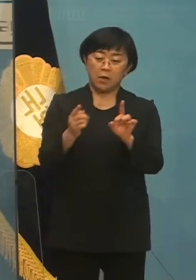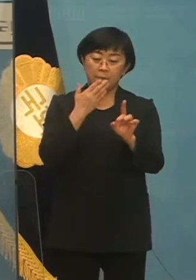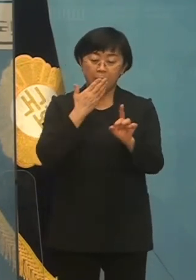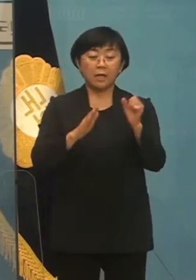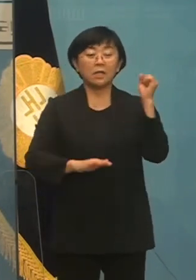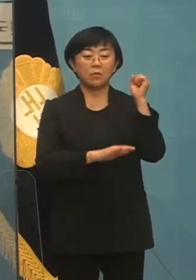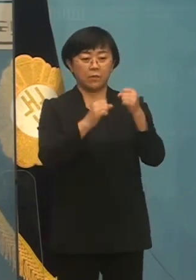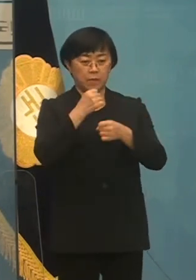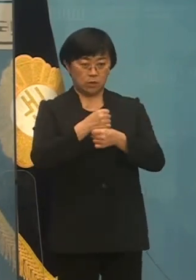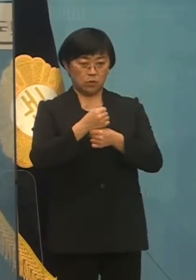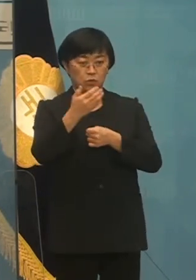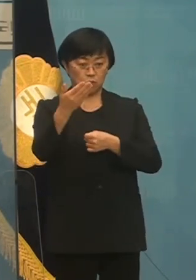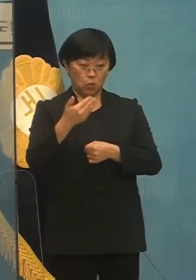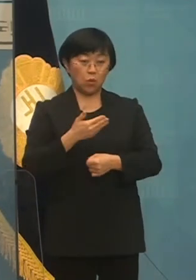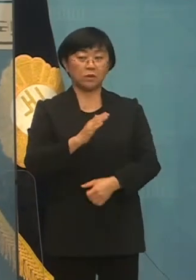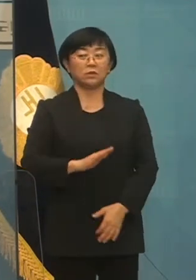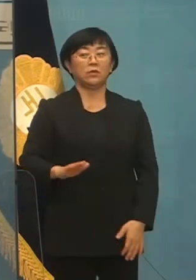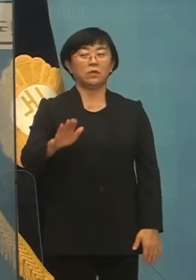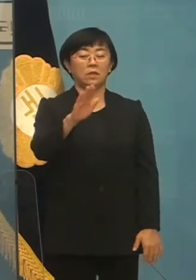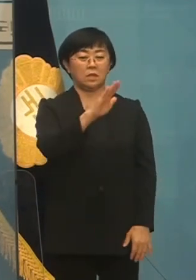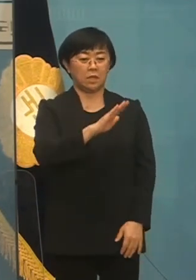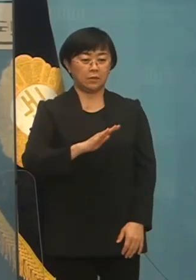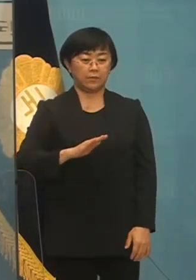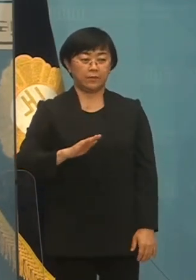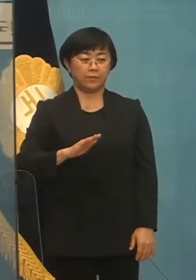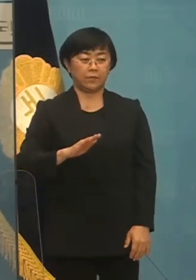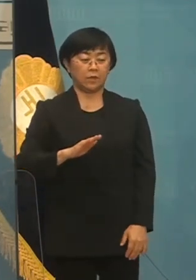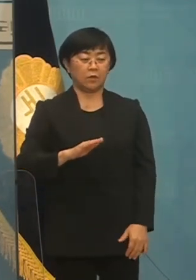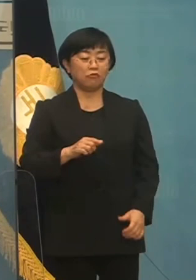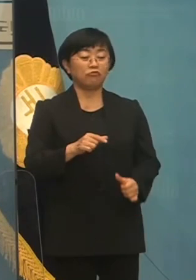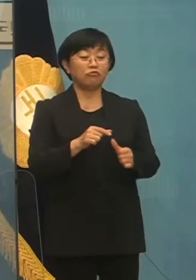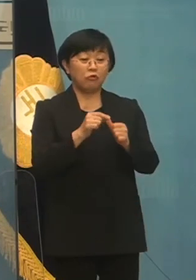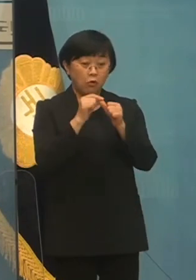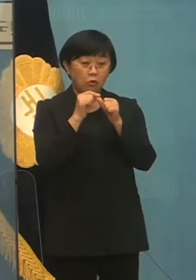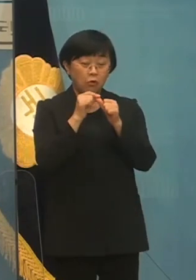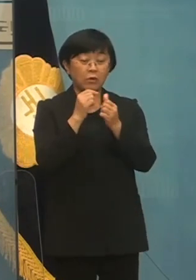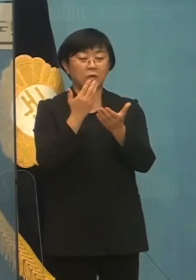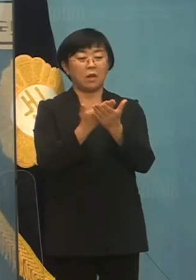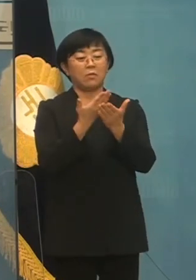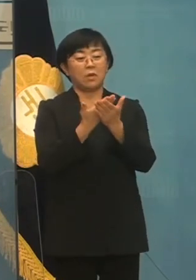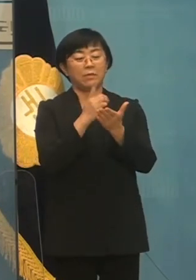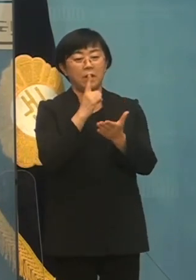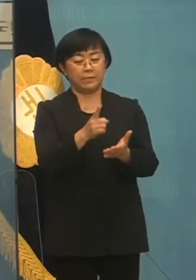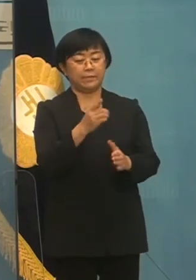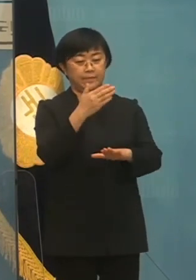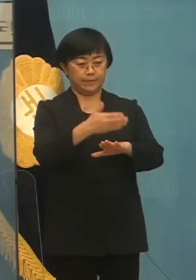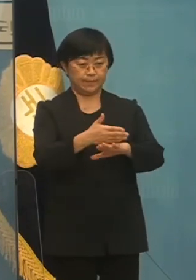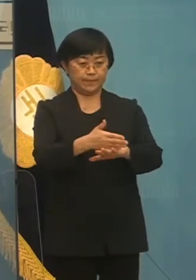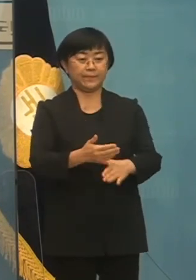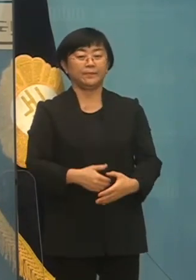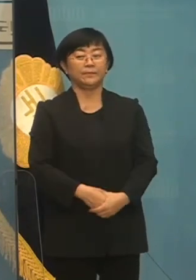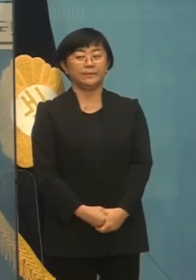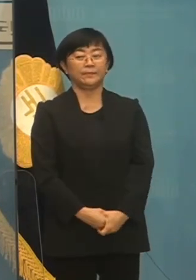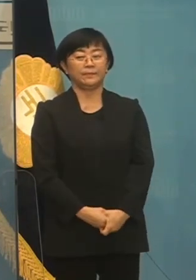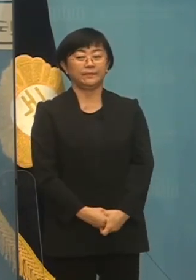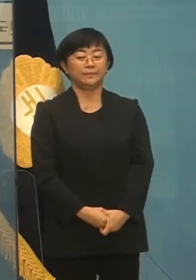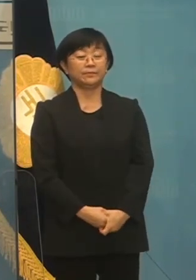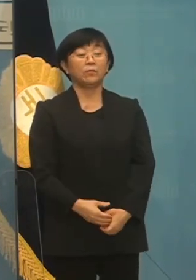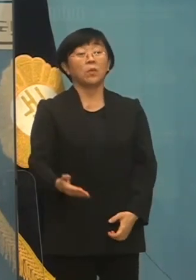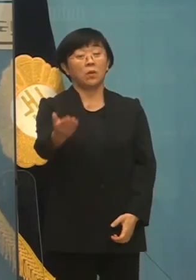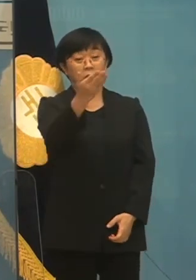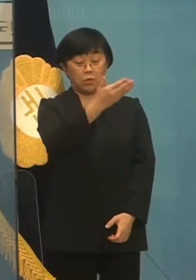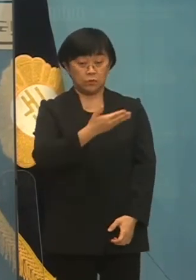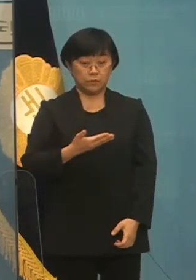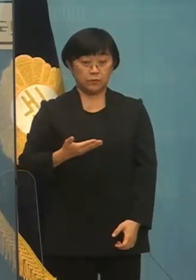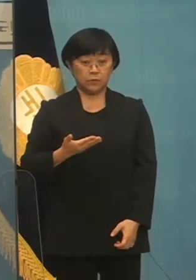발판을 만들어 주시고 저희에게 9월의 손길을 뻗어주셨으면 감사하겠습니다.